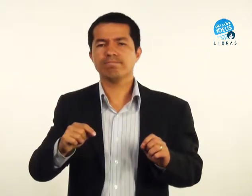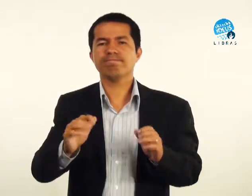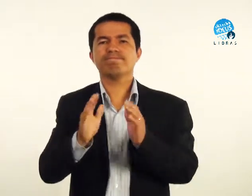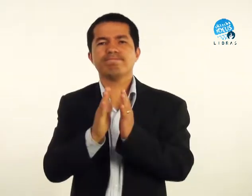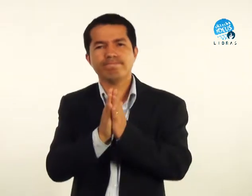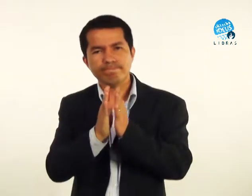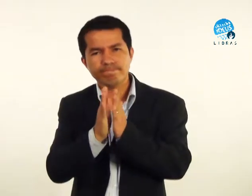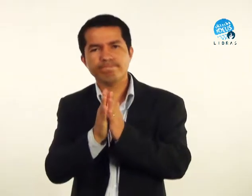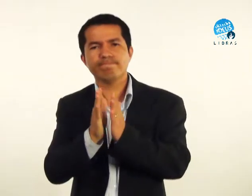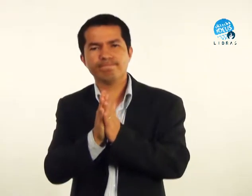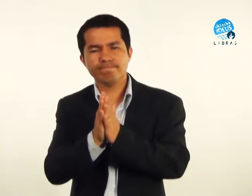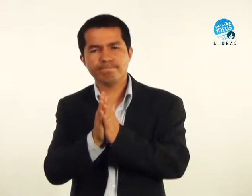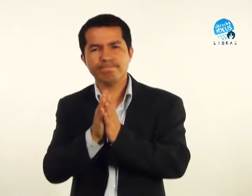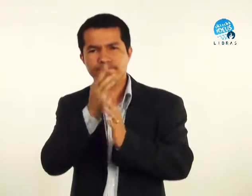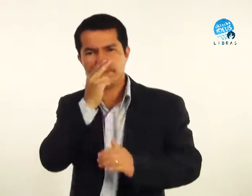cama.